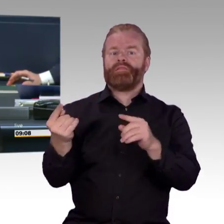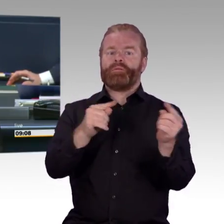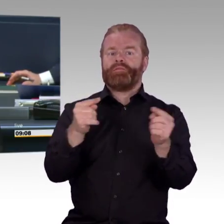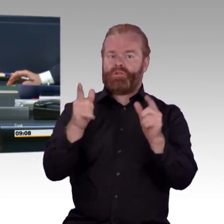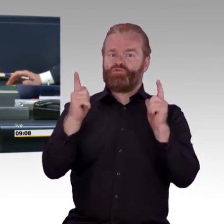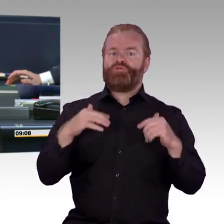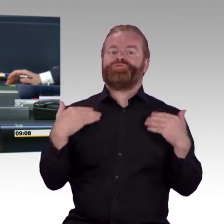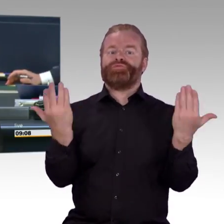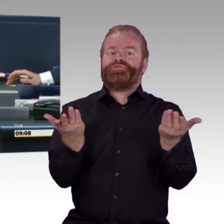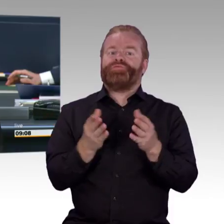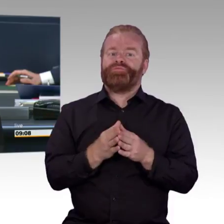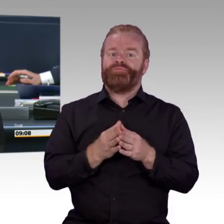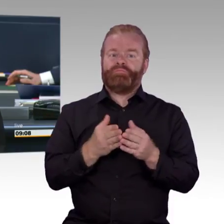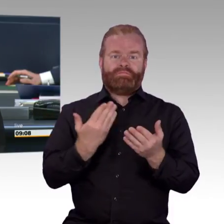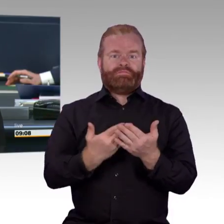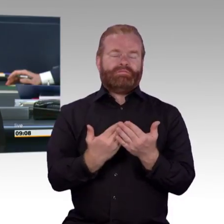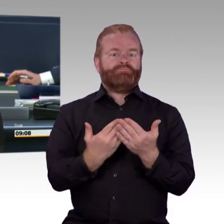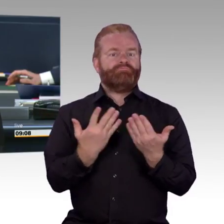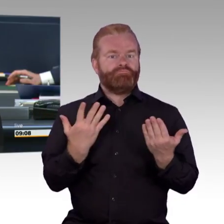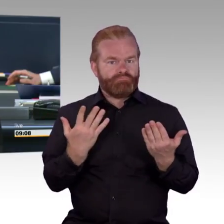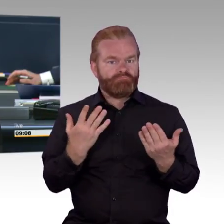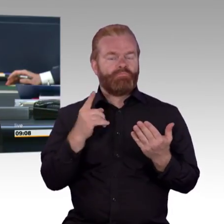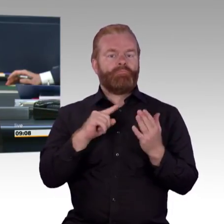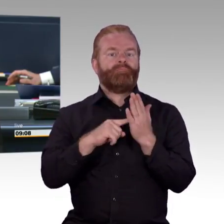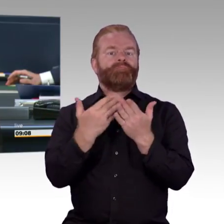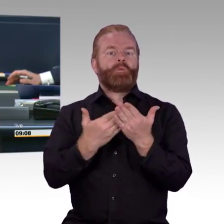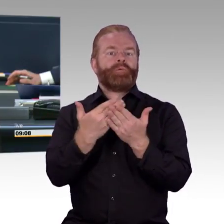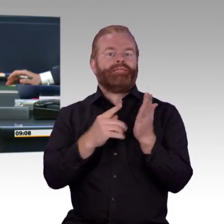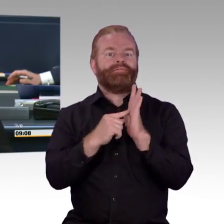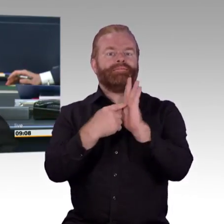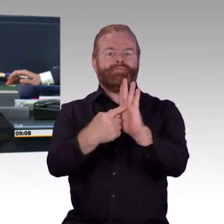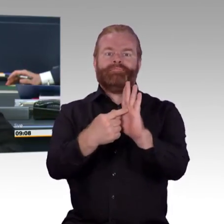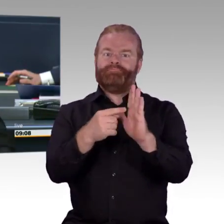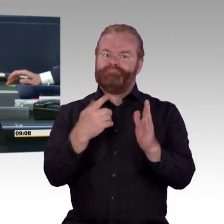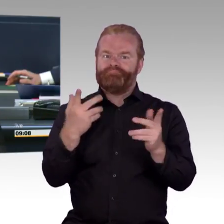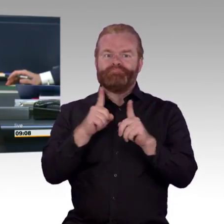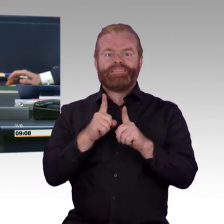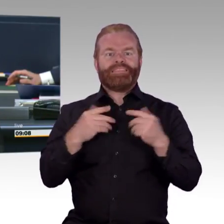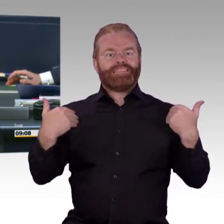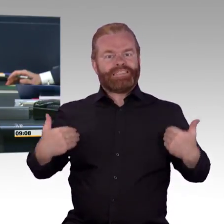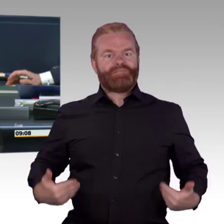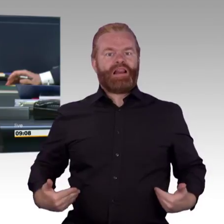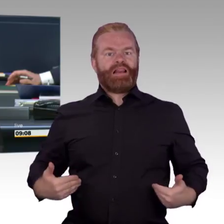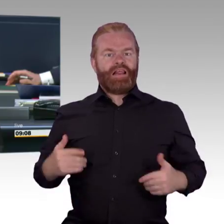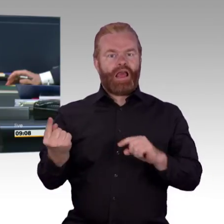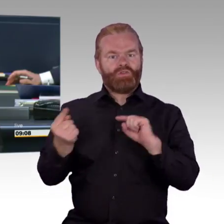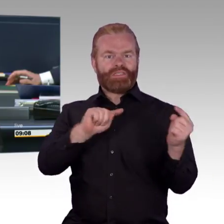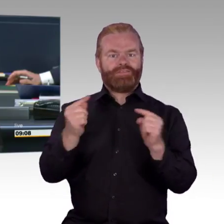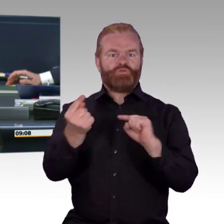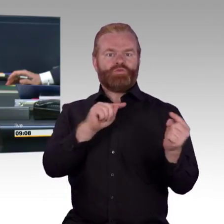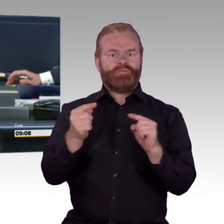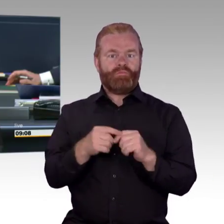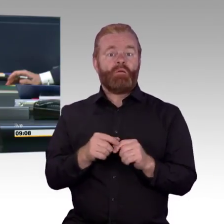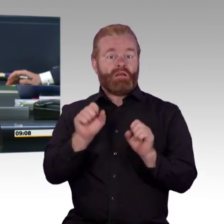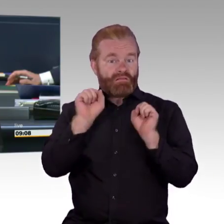zu schlimmsten Formen von Gewalt. Wir müssen Maß halten, um unser politisches und gesellschaftliches Klima nicht